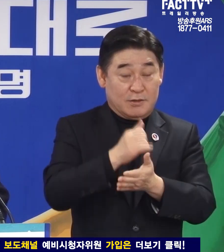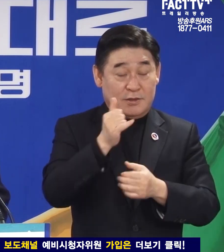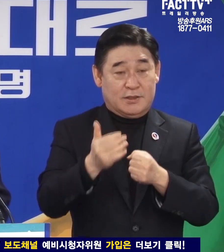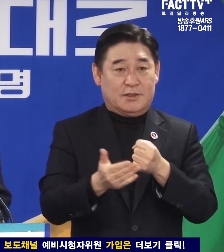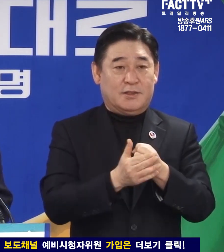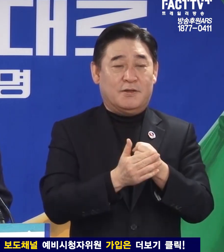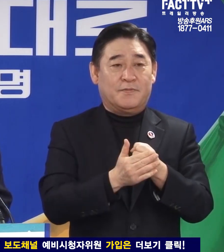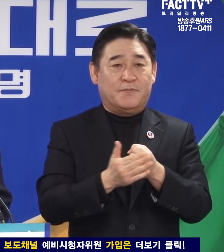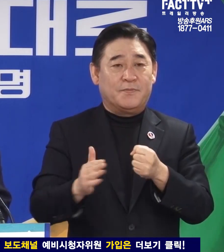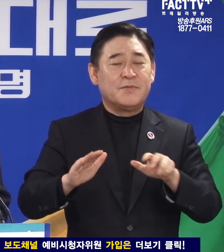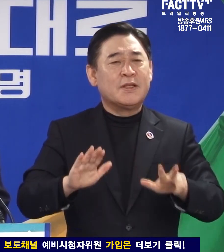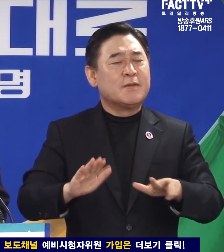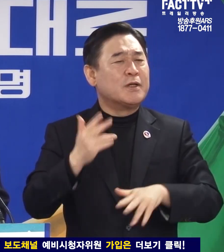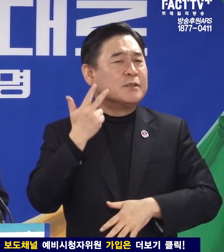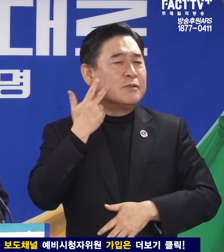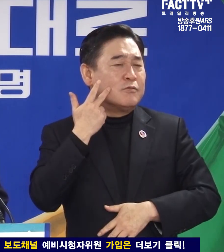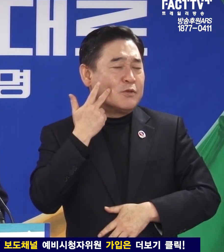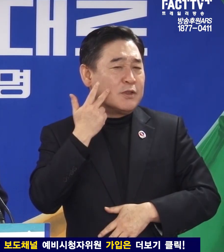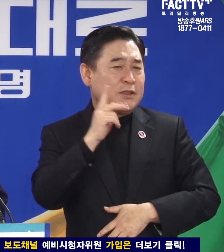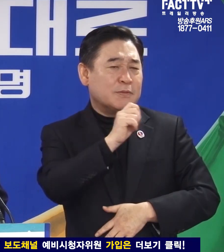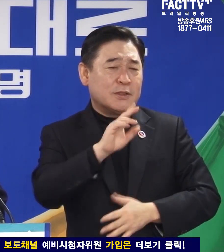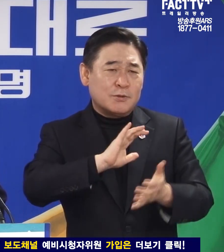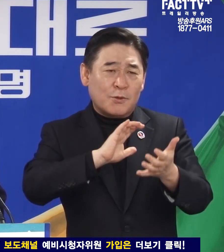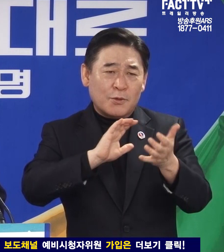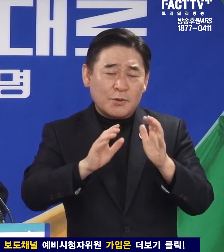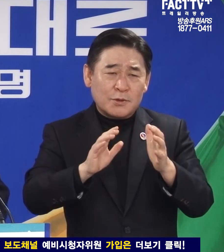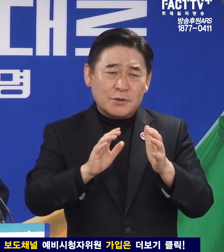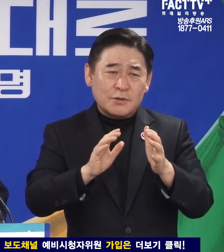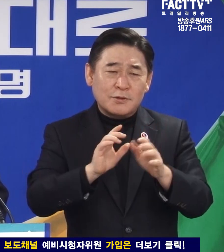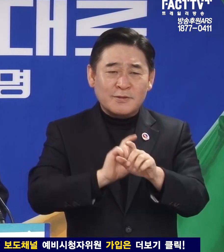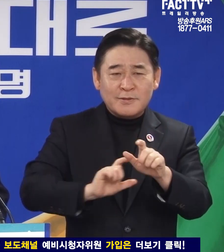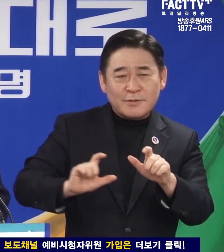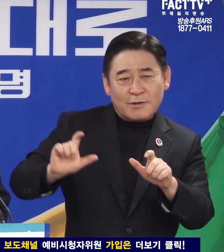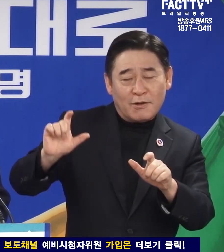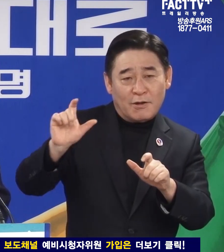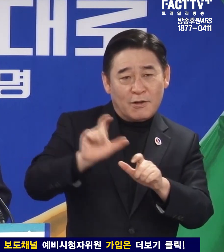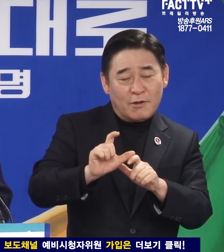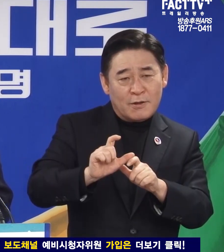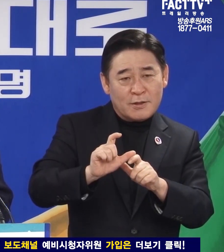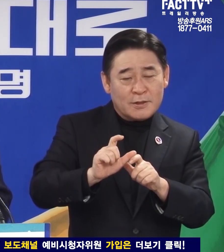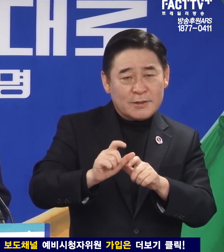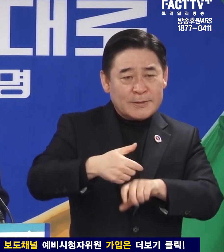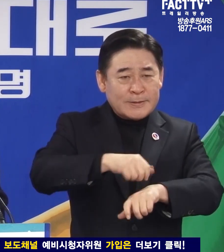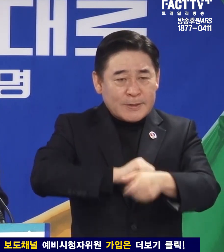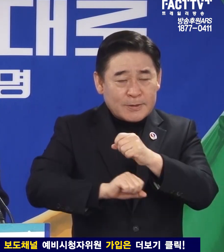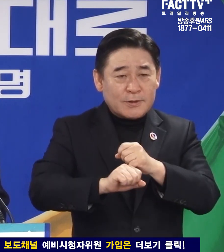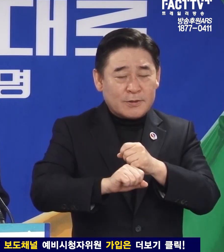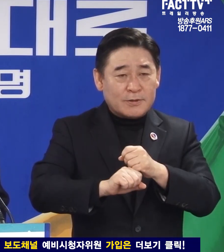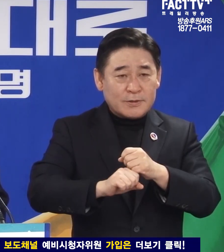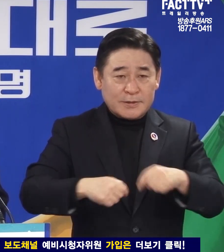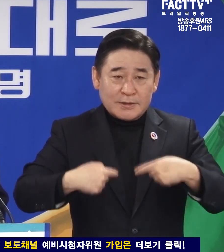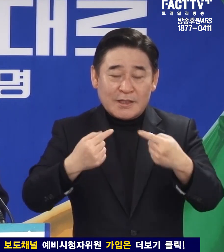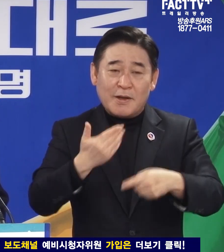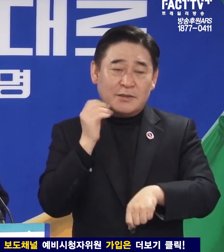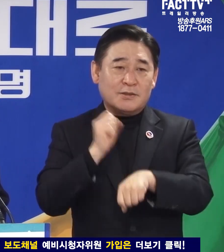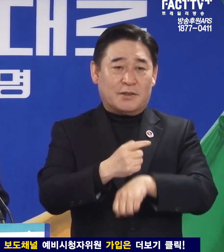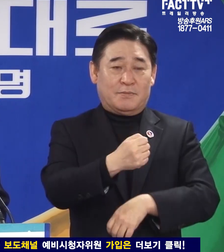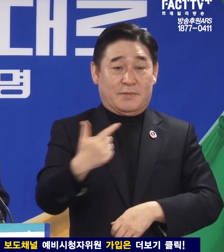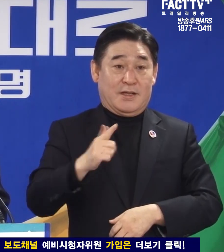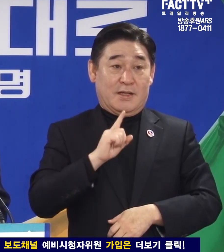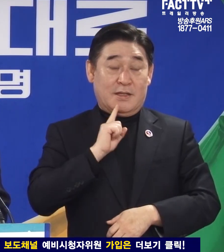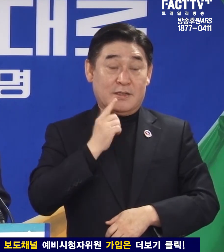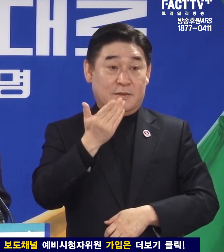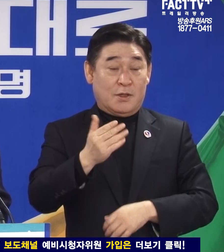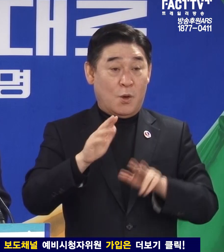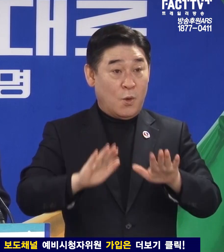때문에 이번 주에 TV 토론은 아마 조금 더 우리 후보가 공세적으로 임할 가능성이 높다 이렇게